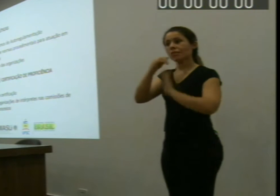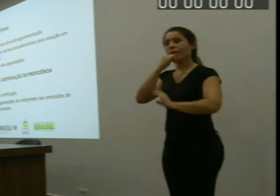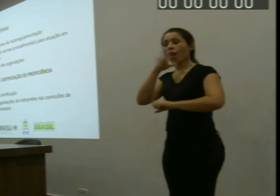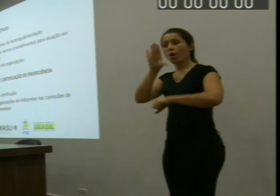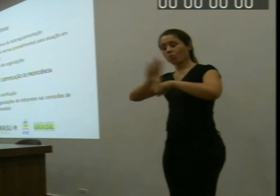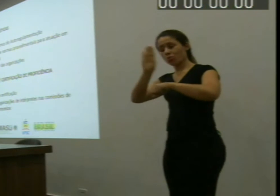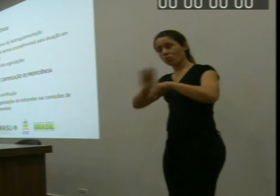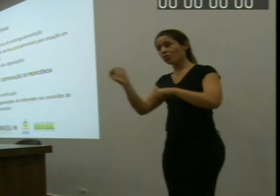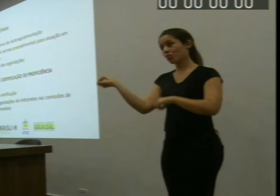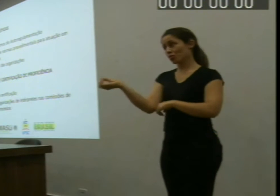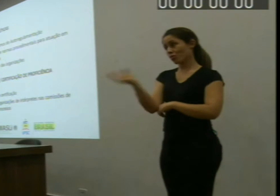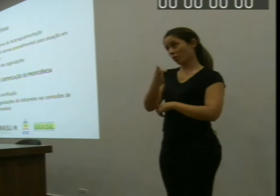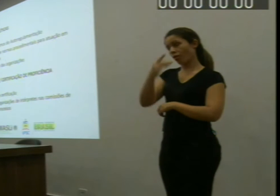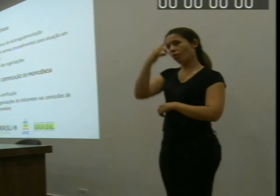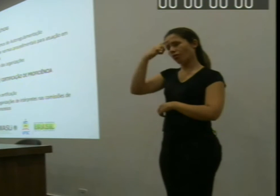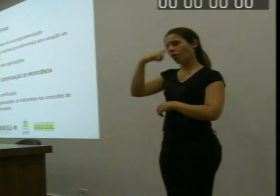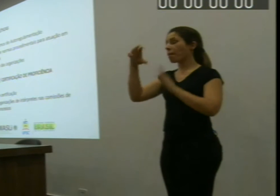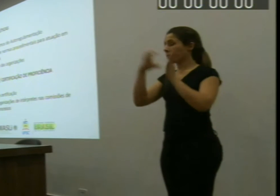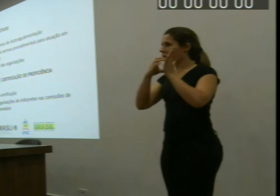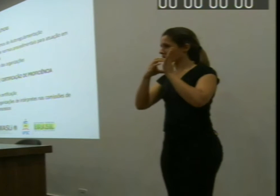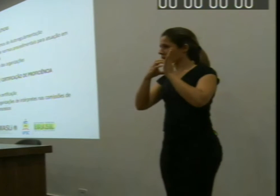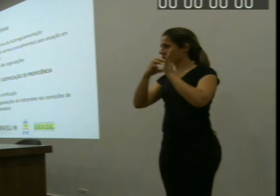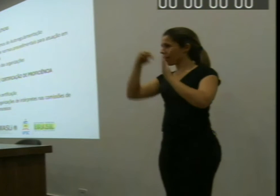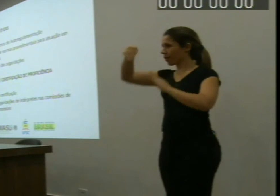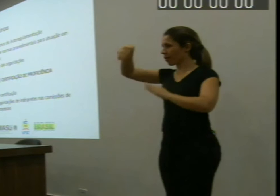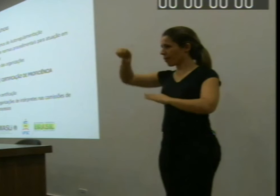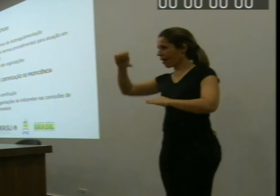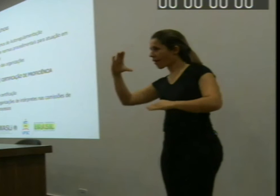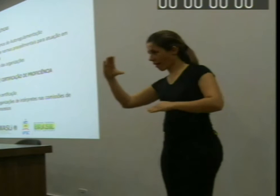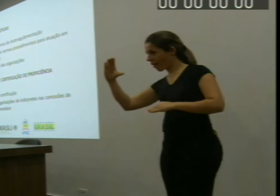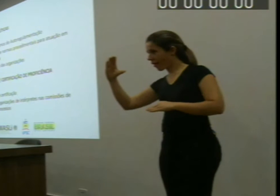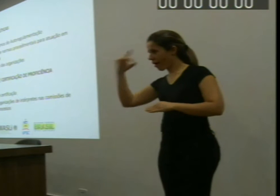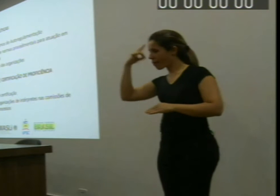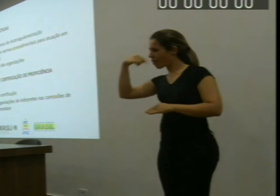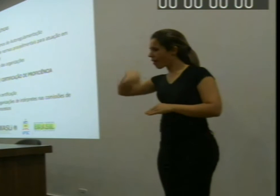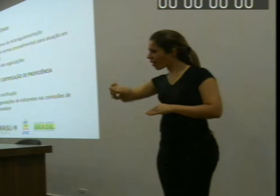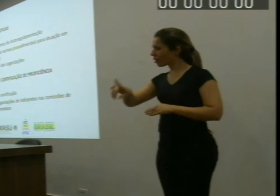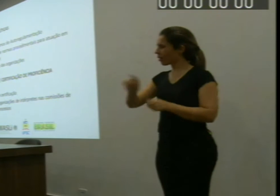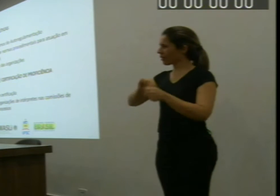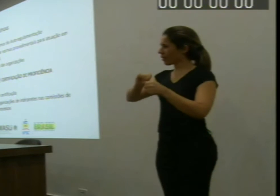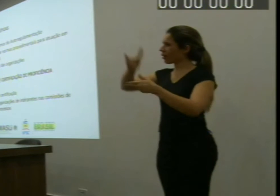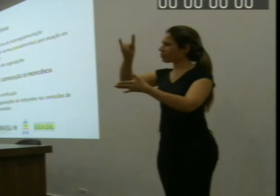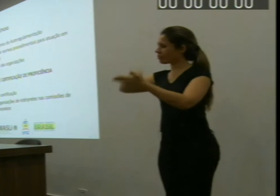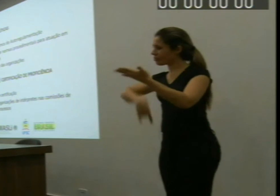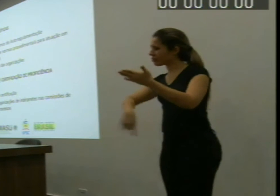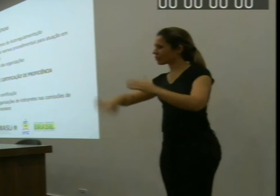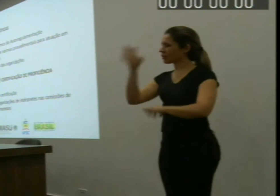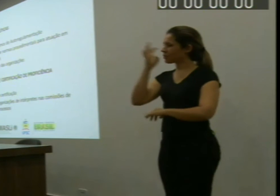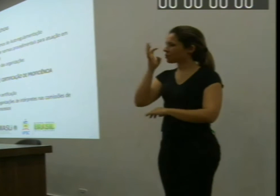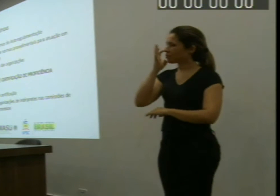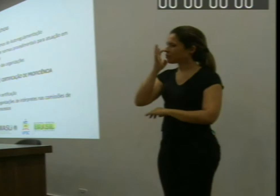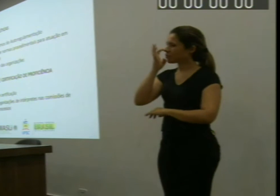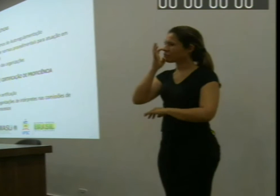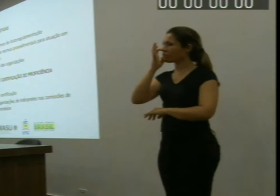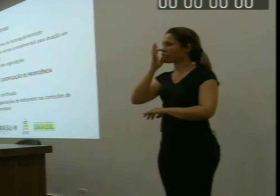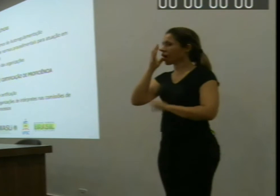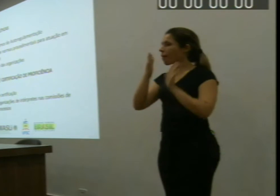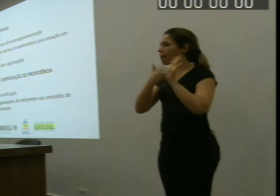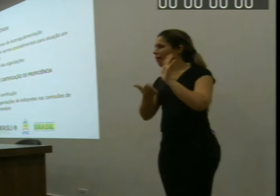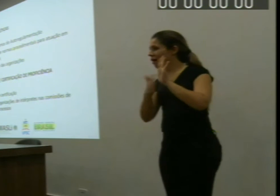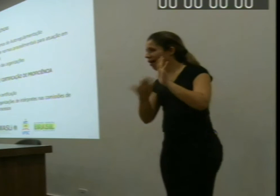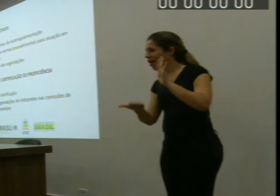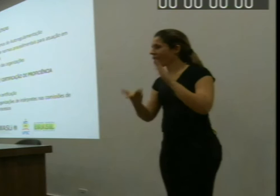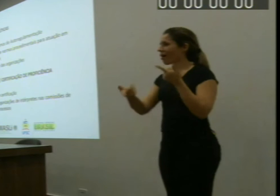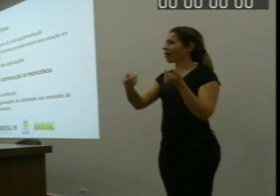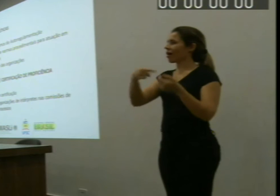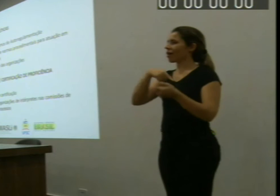mandali vai mandar um representante para participar como observador da prova para provar para certificar que